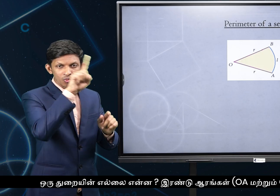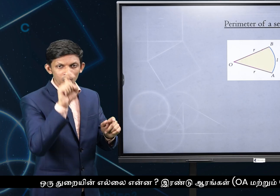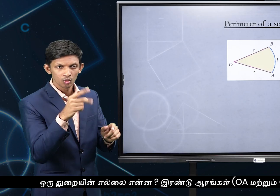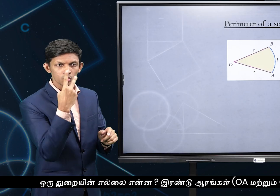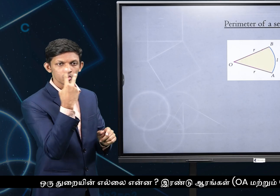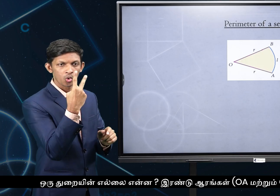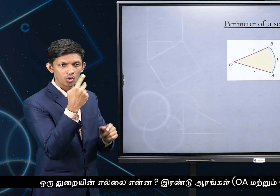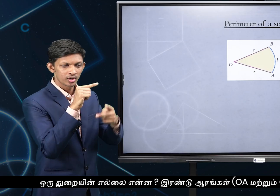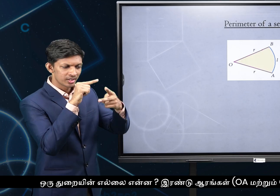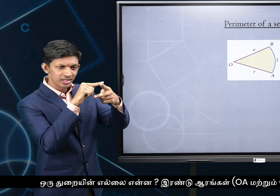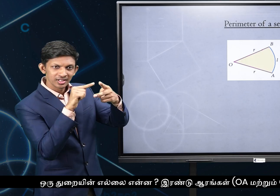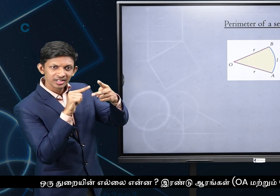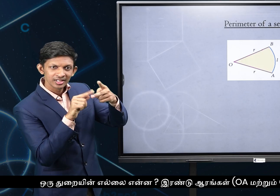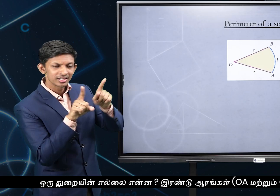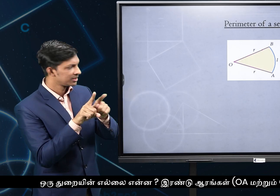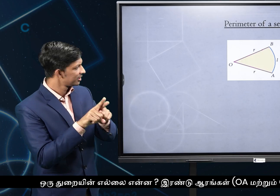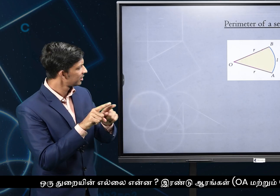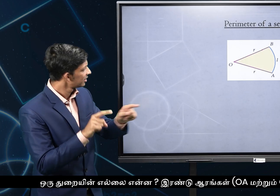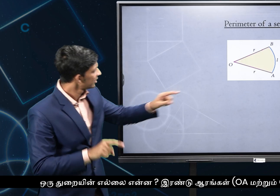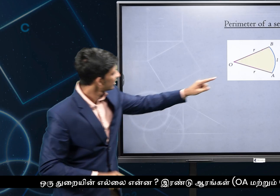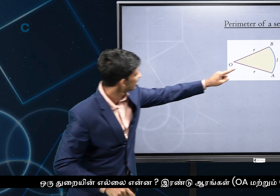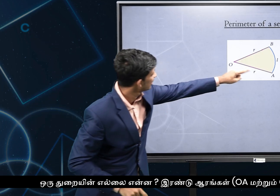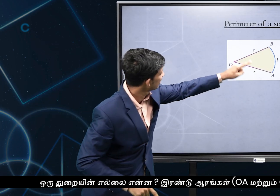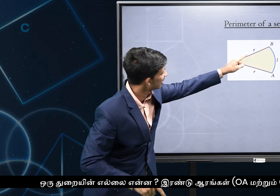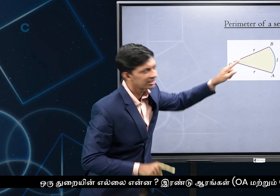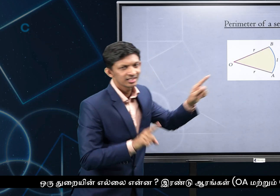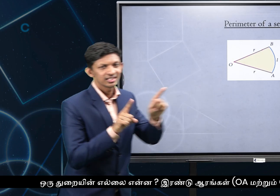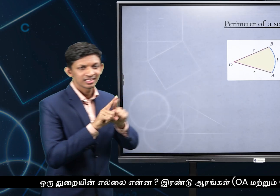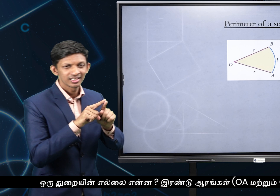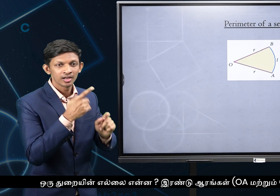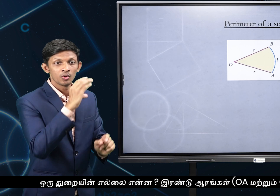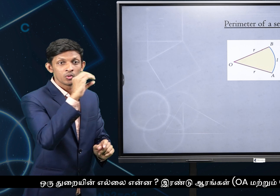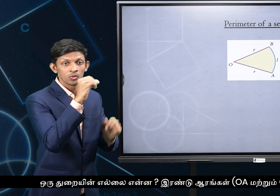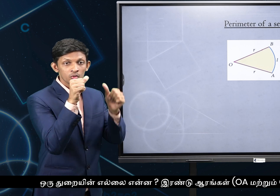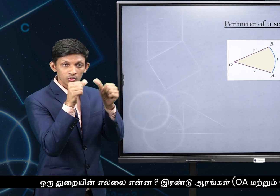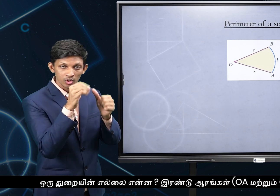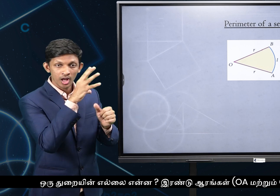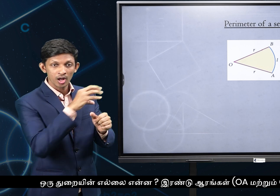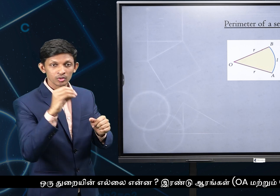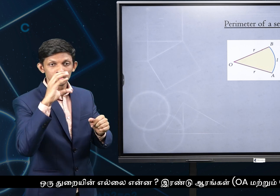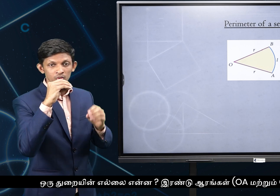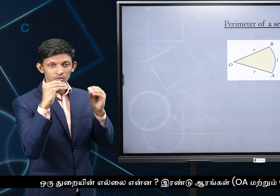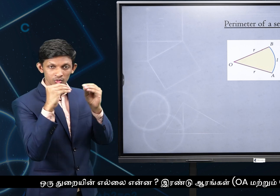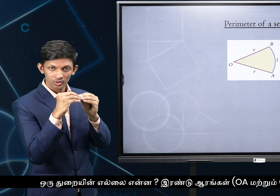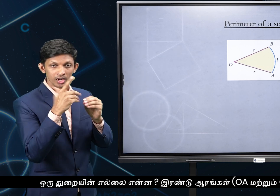என்ன? 2 ஆரங்கள், அதாவது OA மற்றும் OB மற்றும் ஒரு வில்